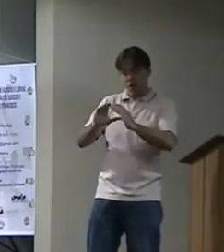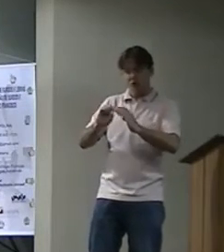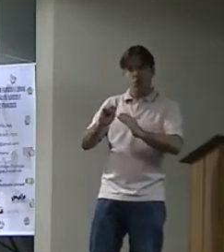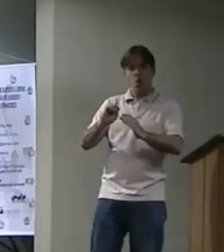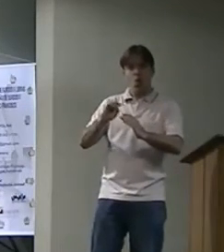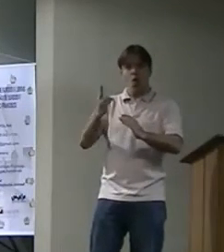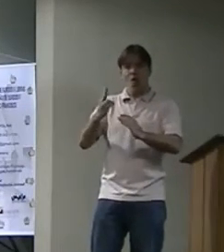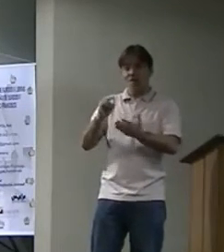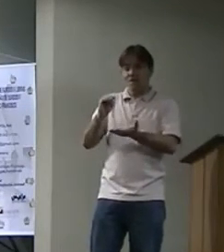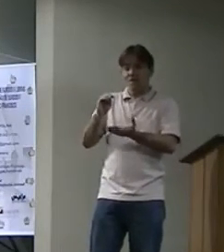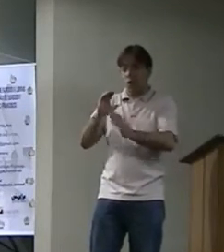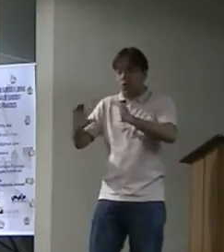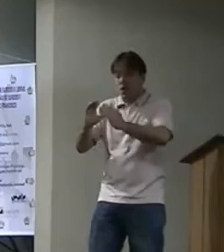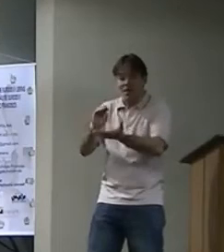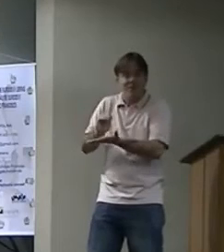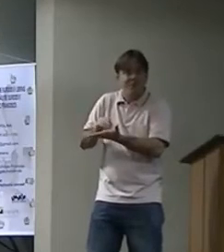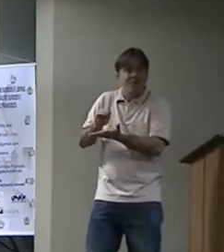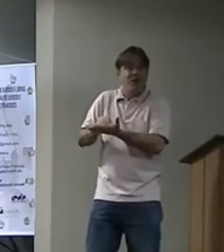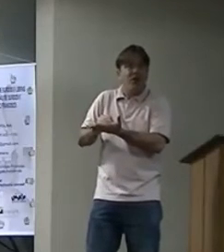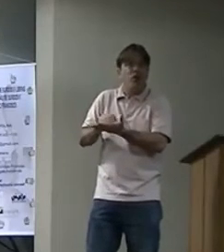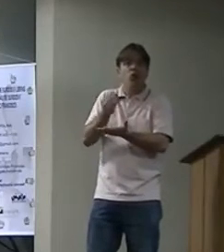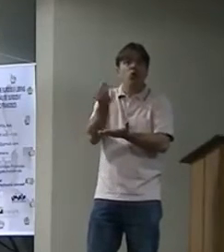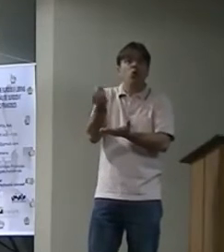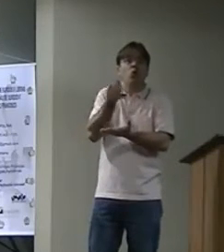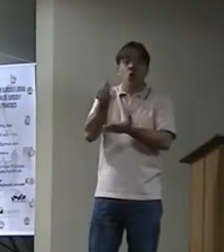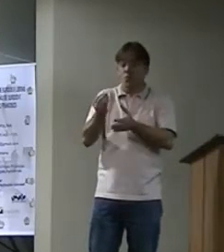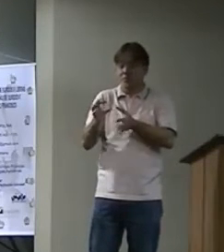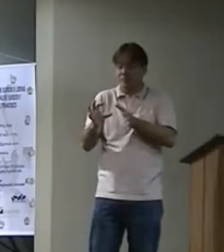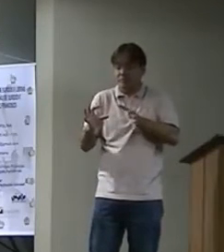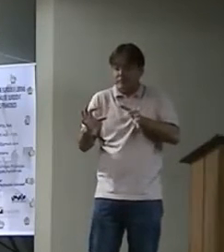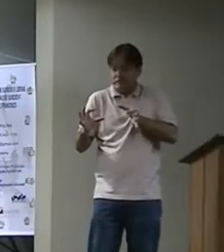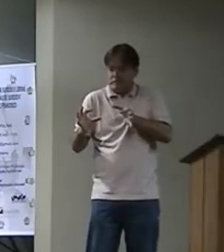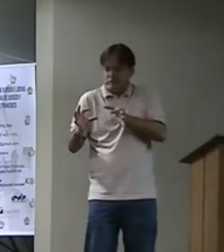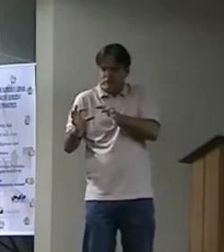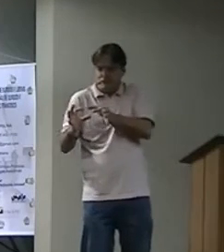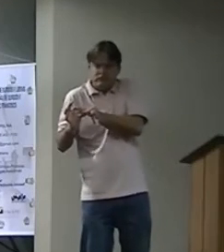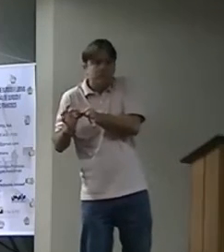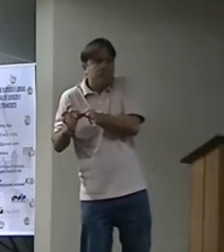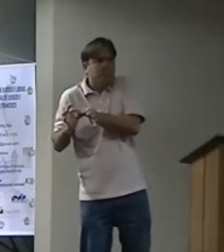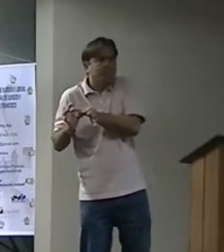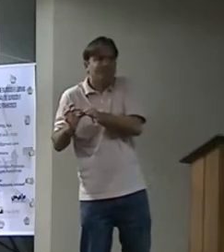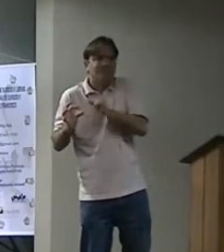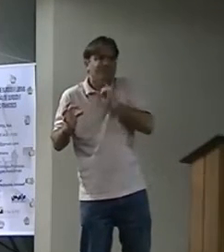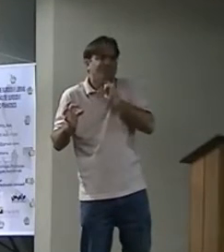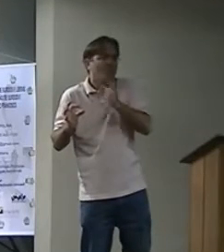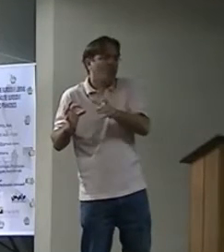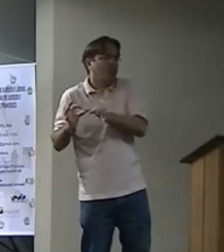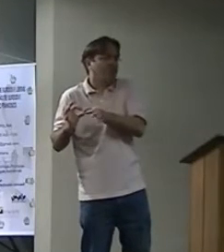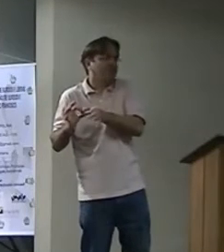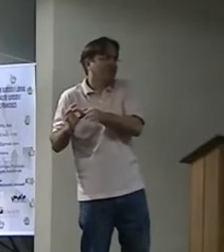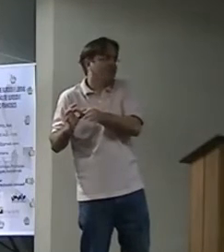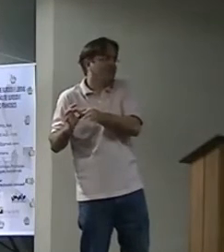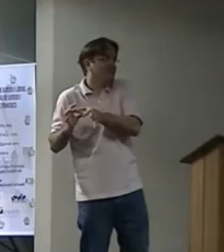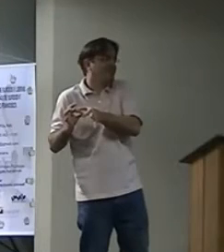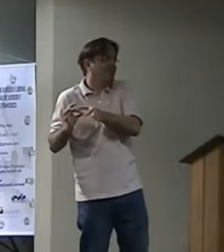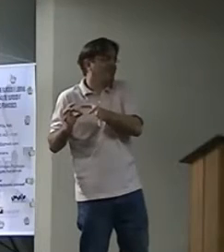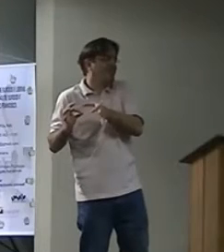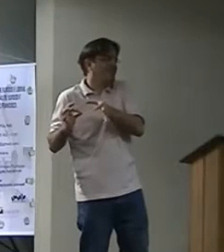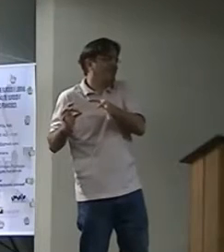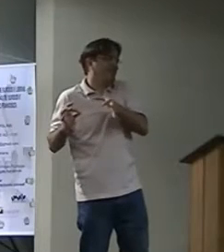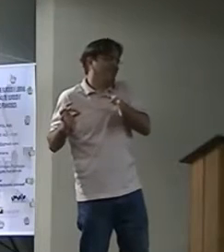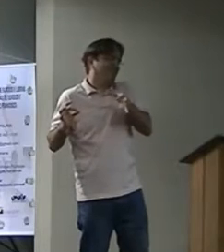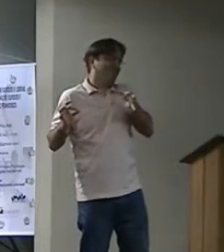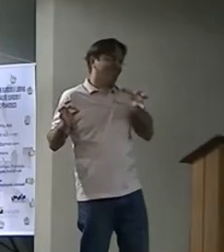há uma falta nessa comunicação, não tem como criar vínculo. Porque é somente a pessoa chegando,